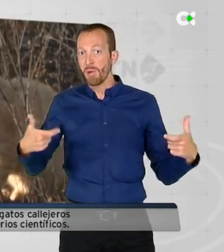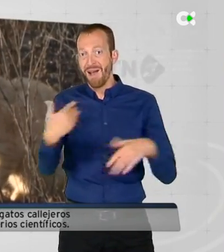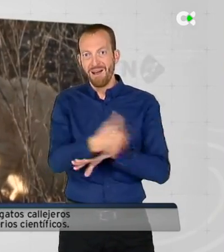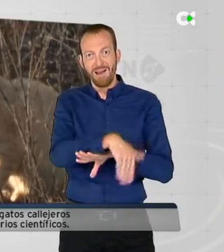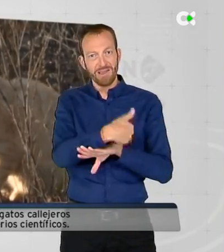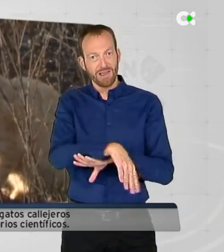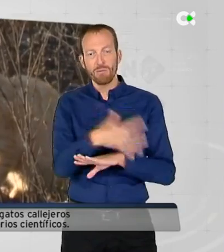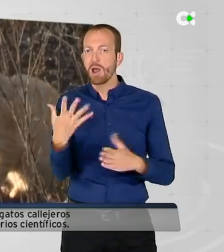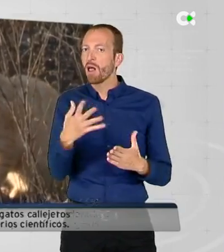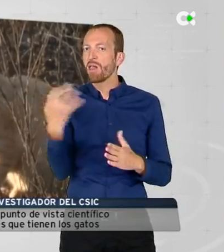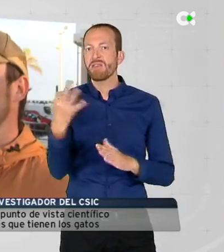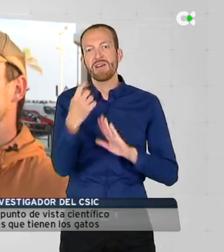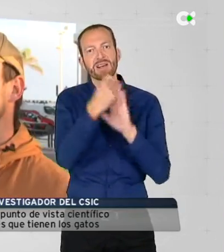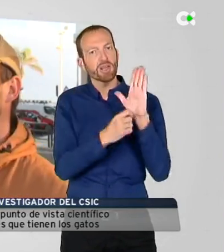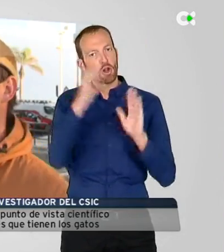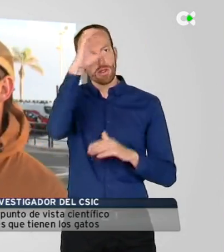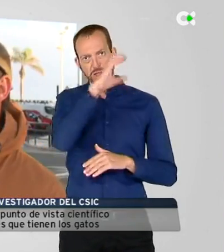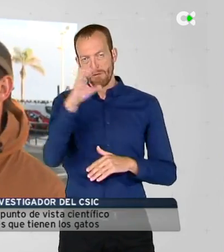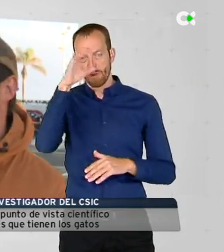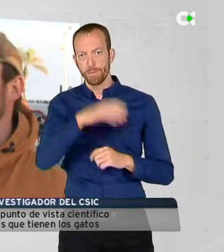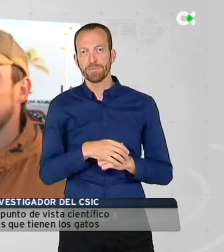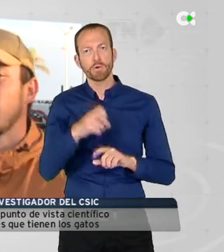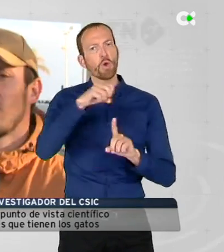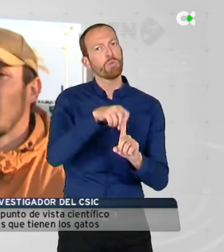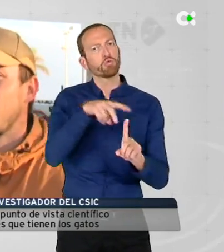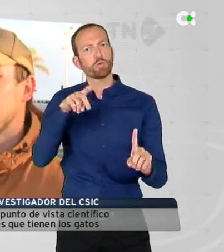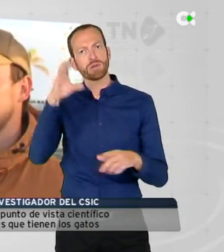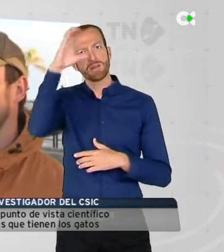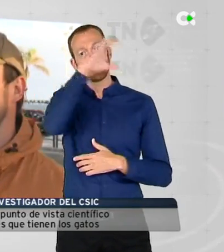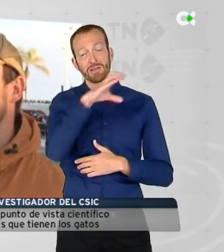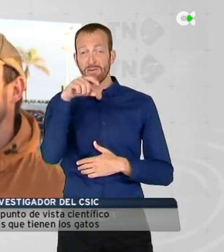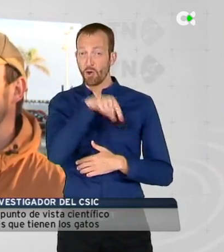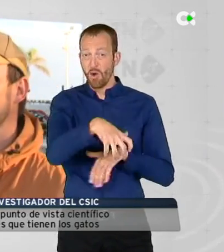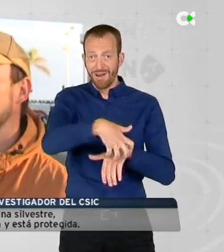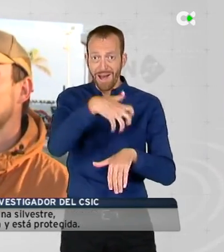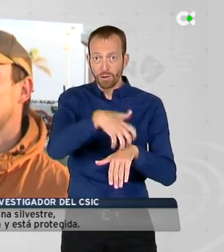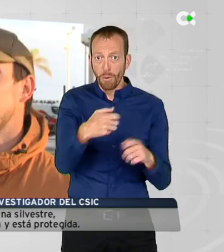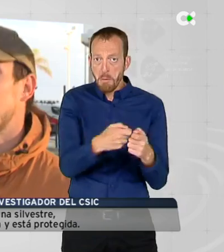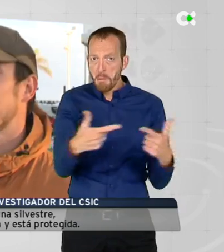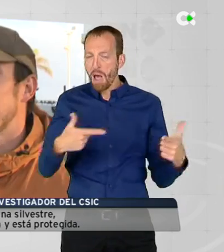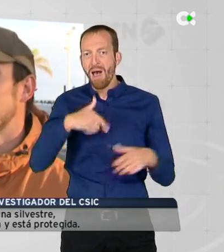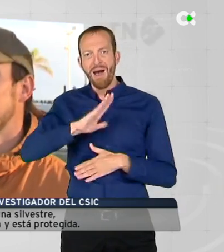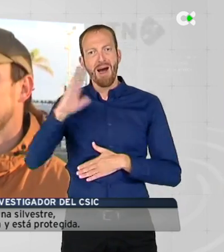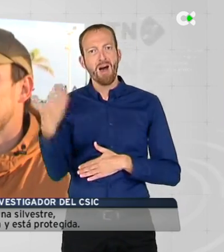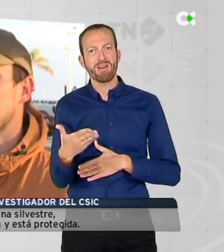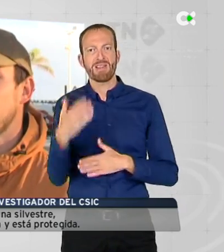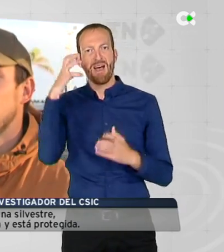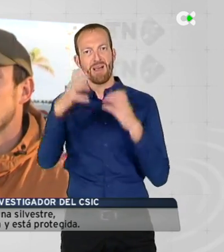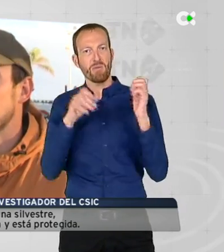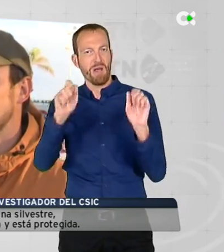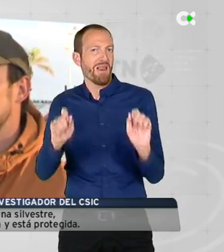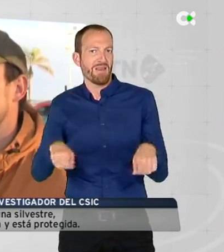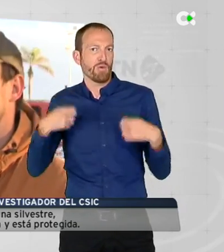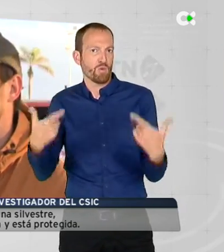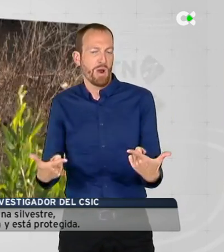base a criterios científicos. No se está teniendo un punto de vista científico de las afectaciones que tienen los gatos sobre la fauna silvestre que es